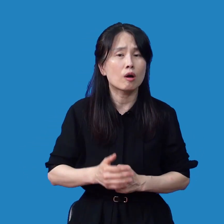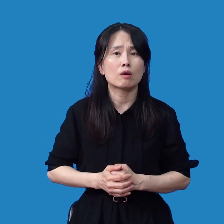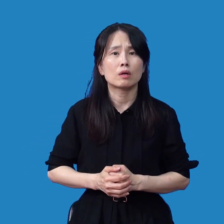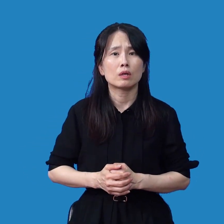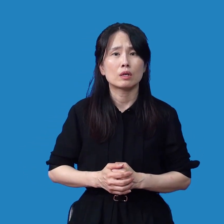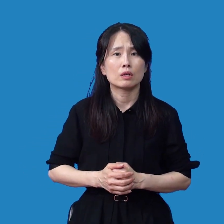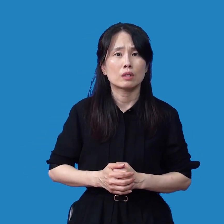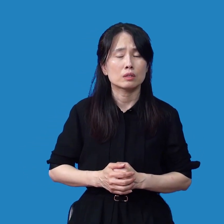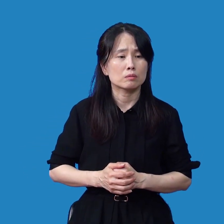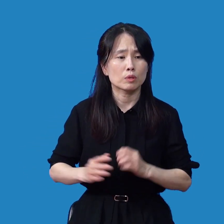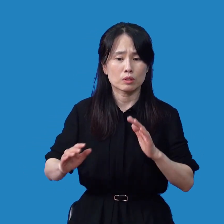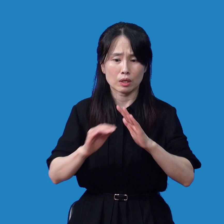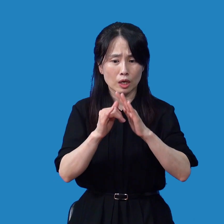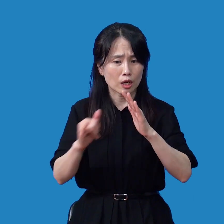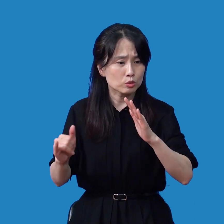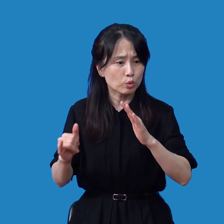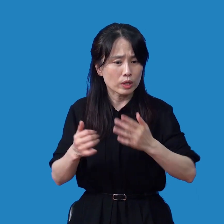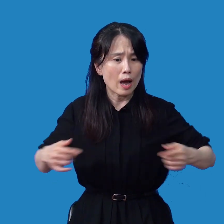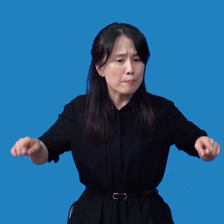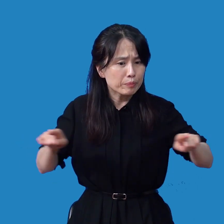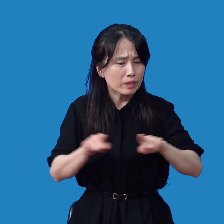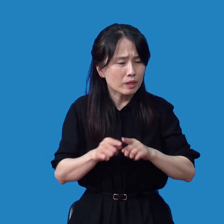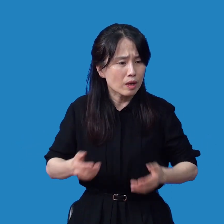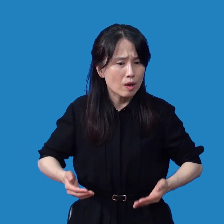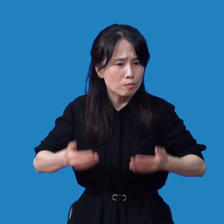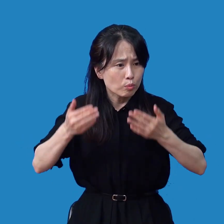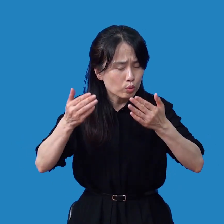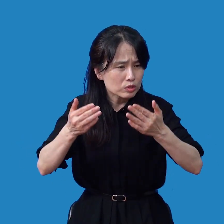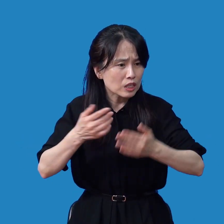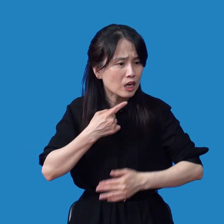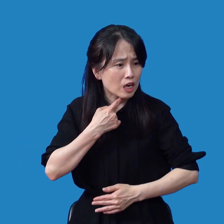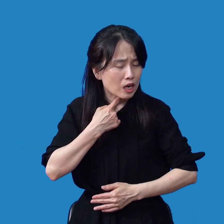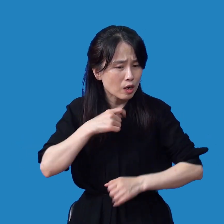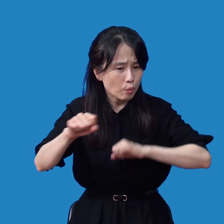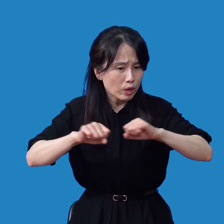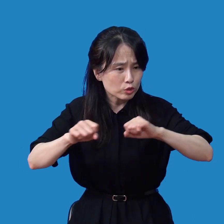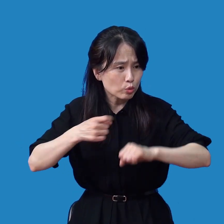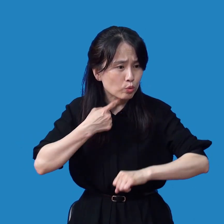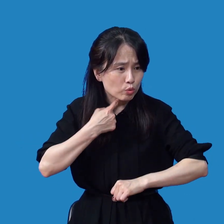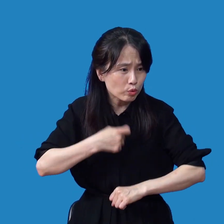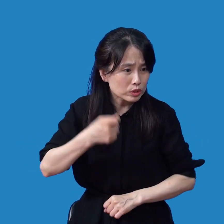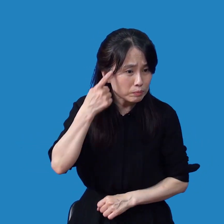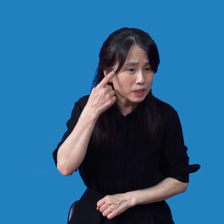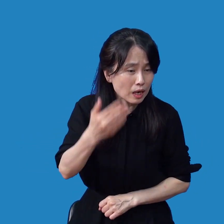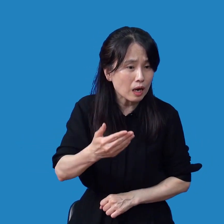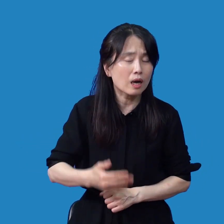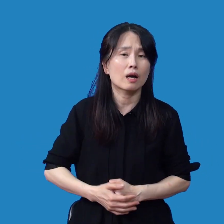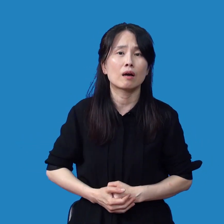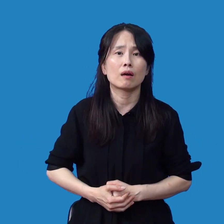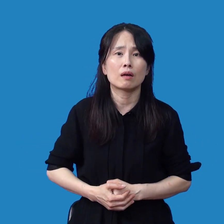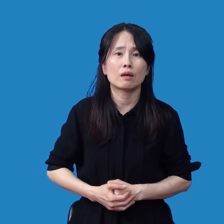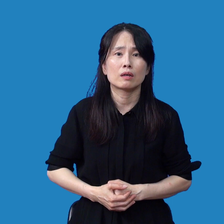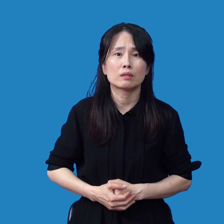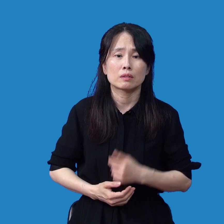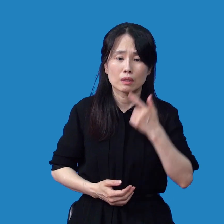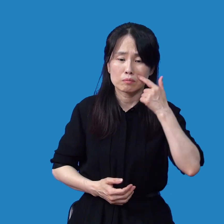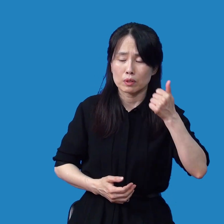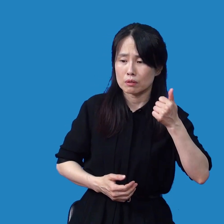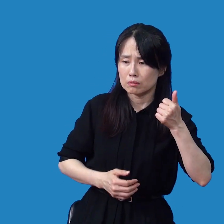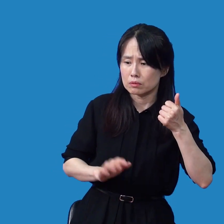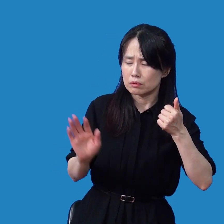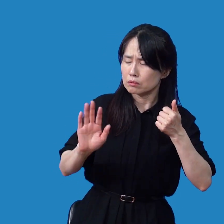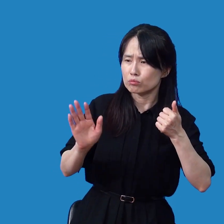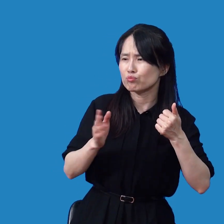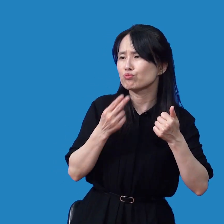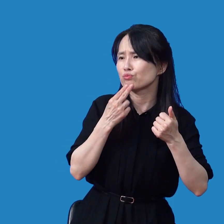아니면 가족이 함께 무슨 봉사 활동 같은 거 하는 거 있습니까? 아빠가 그런